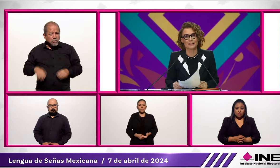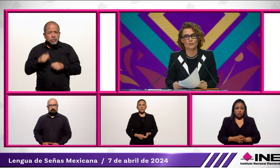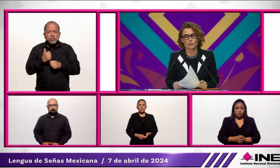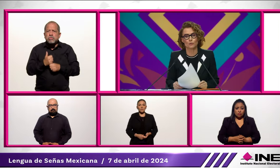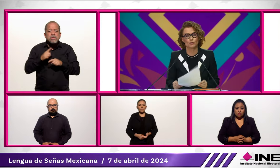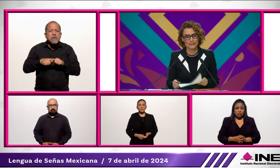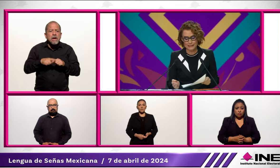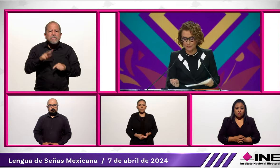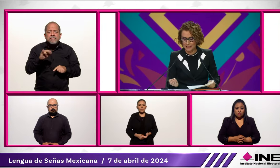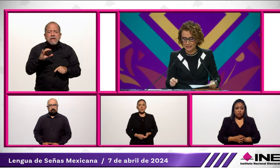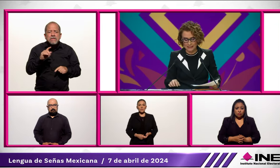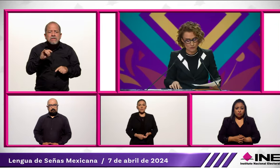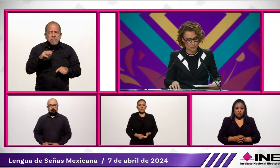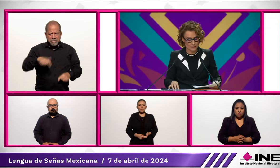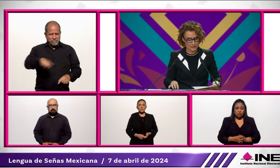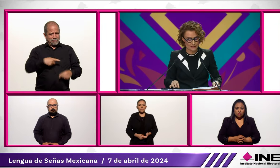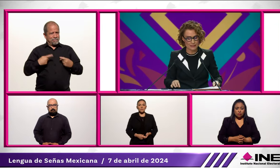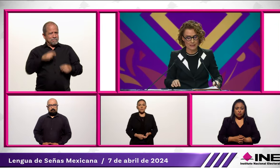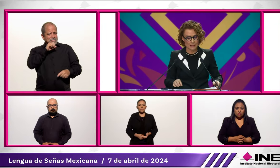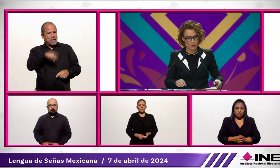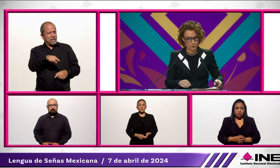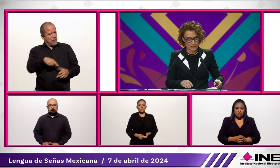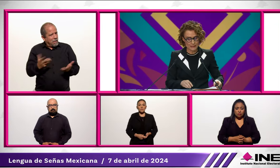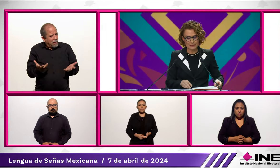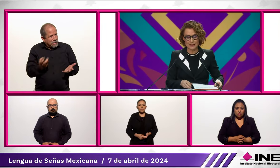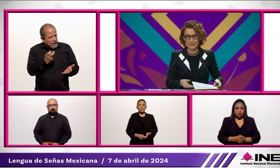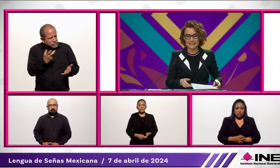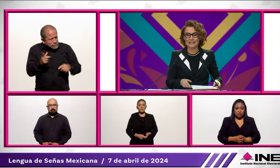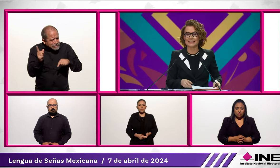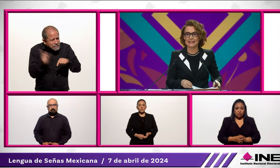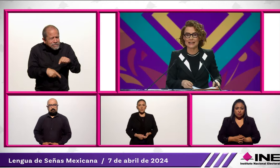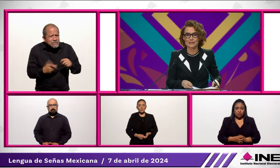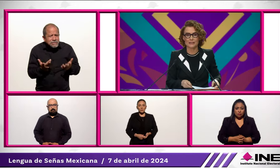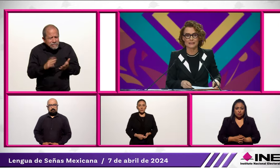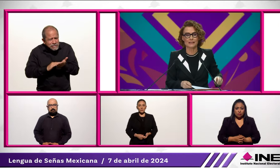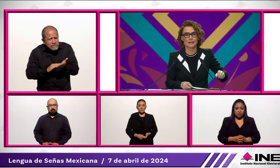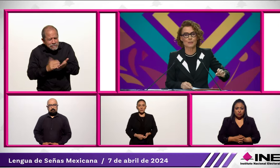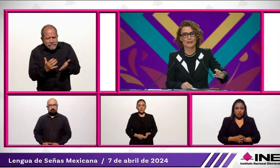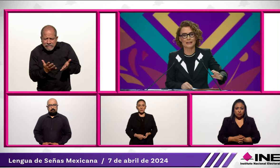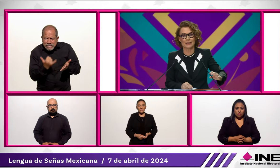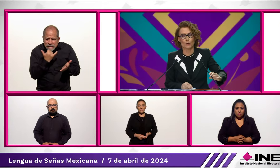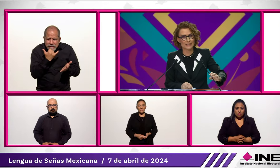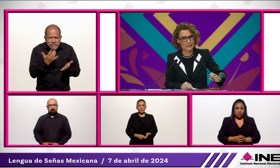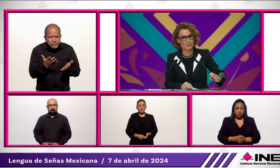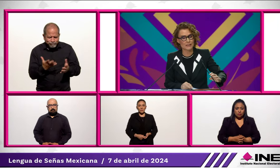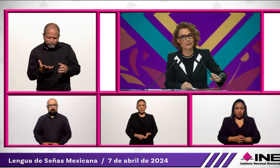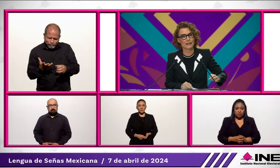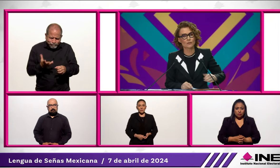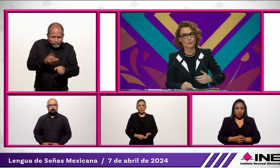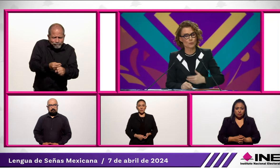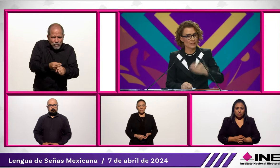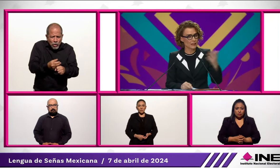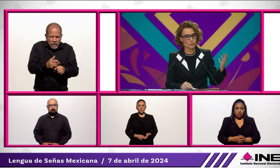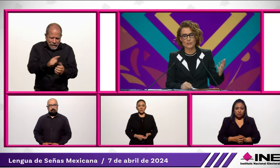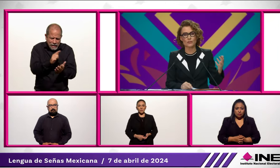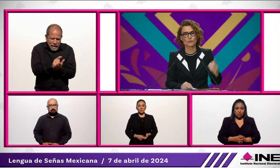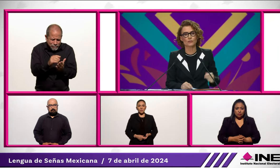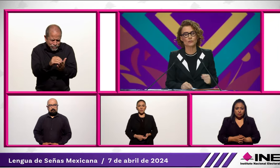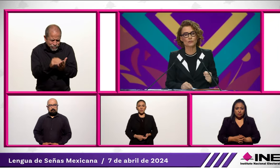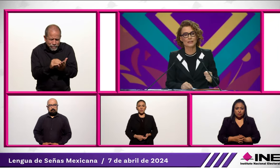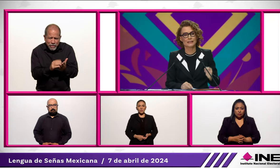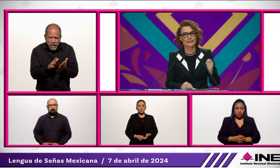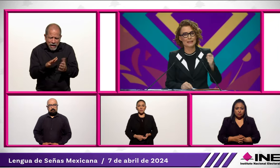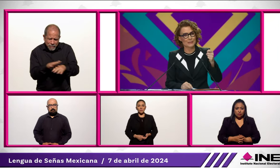una reparación. ¿Ustedes cambiarían esto? Es decir, ¿ustedes cambiarían legalmente para que cualquier mexicano se pudiera unir